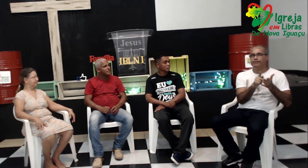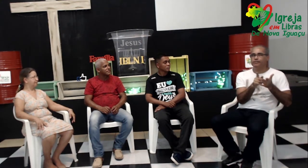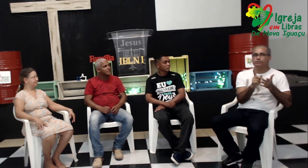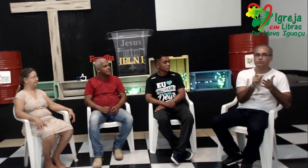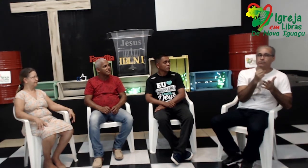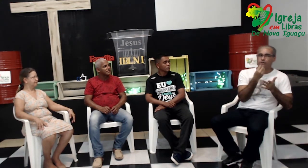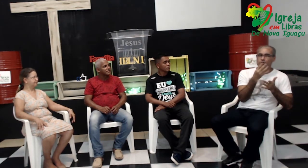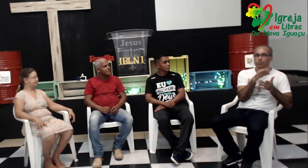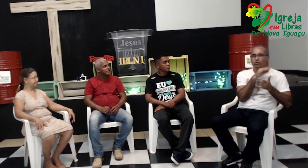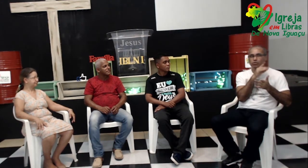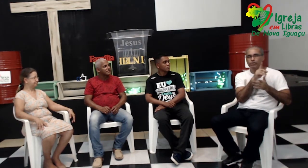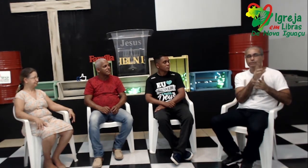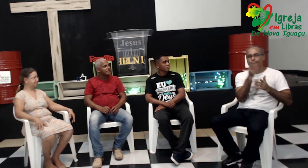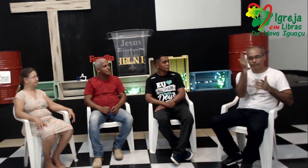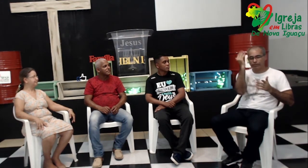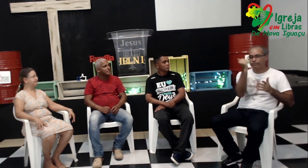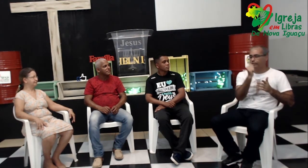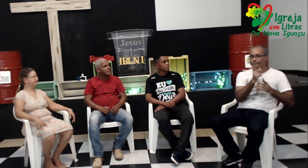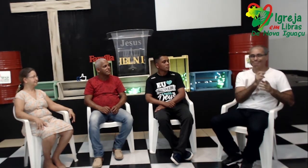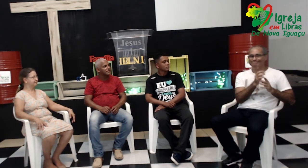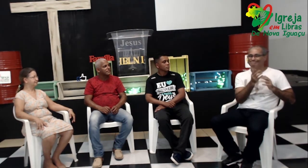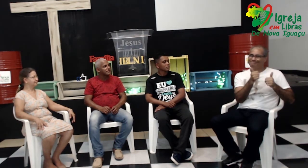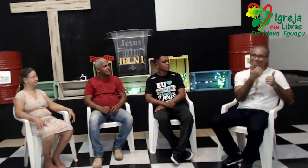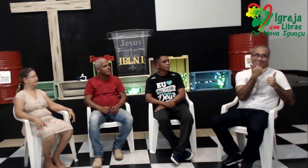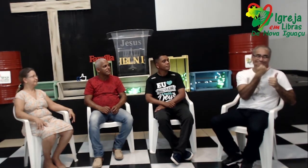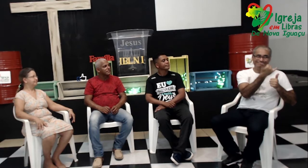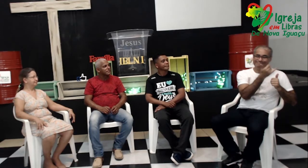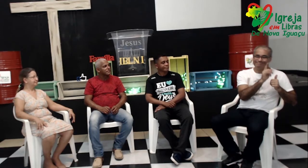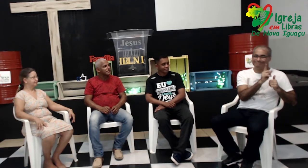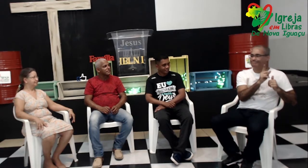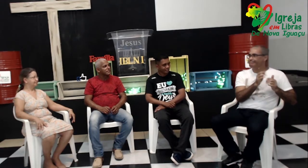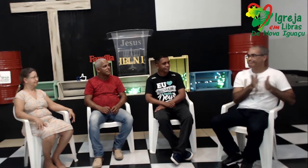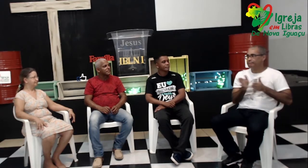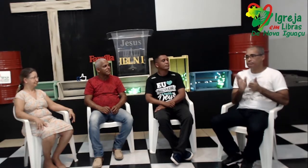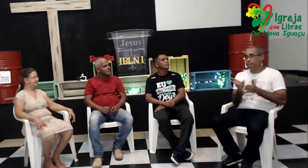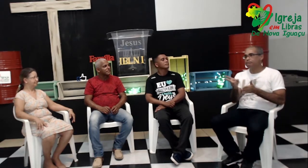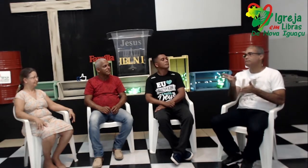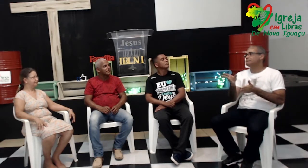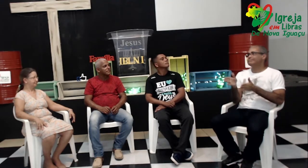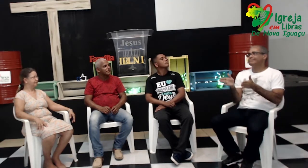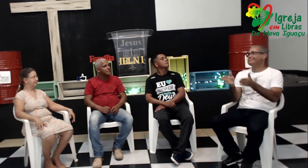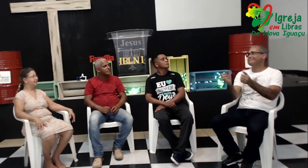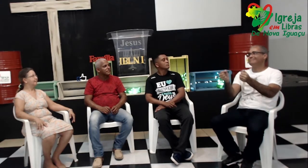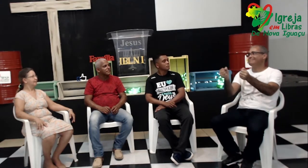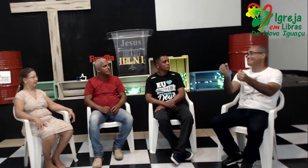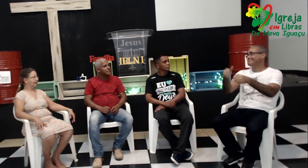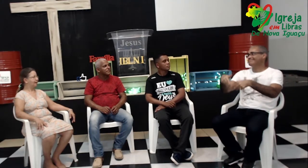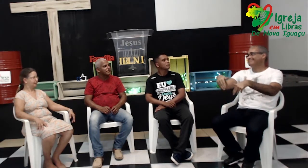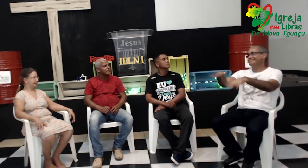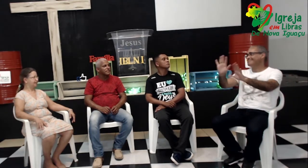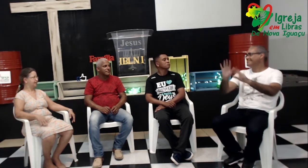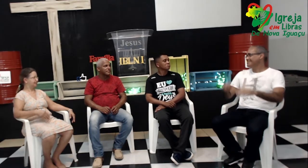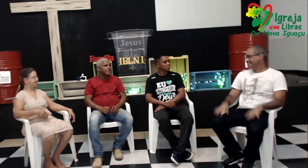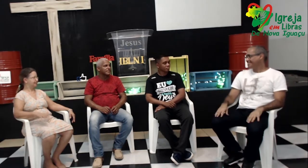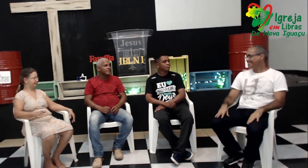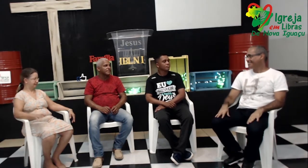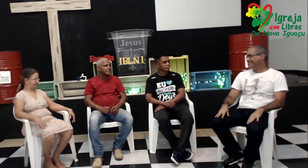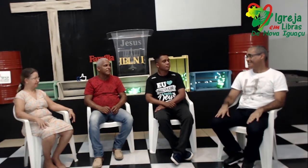que aquele caminho não é verdadeiro. A gente sabe isso e pede perdão, desculpa a pessoa e